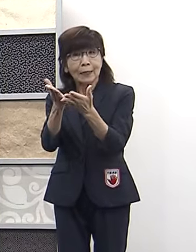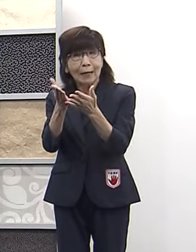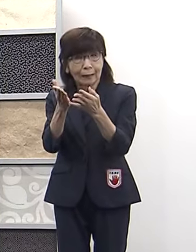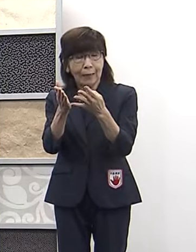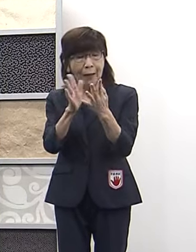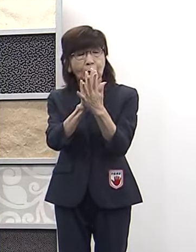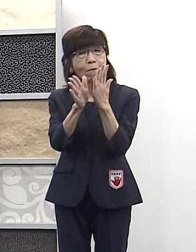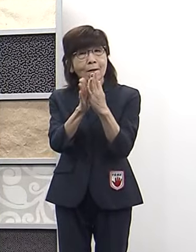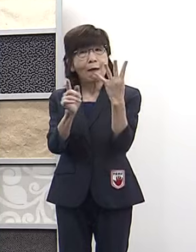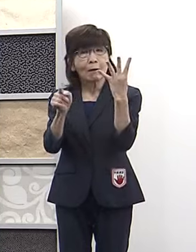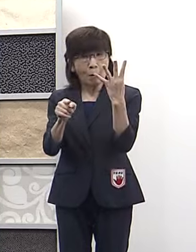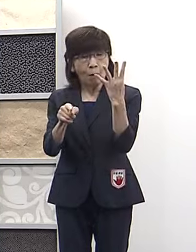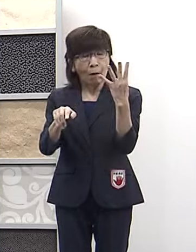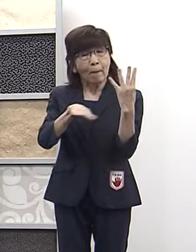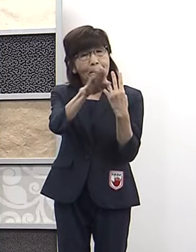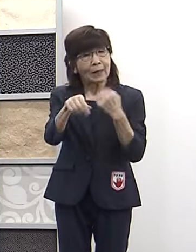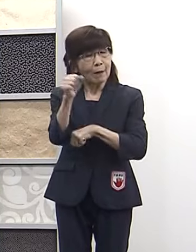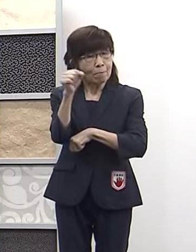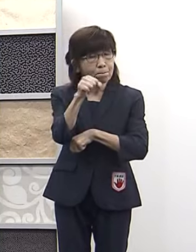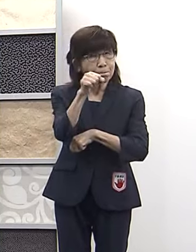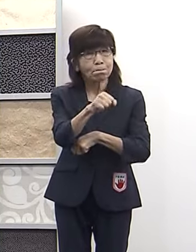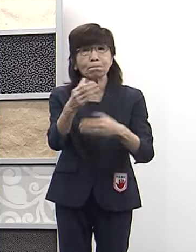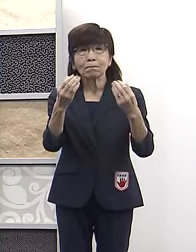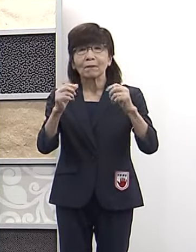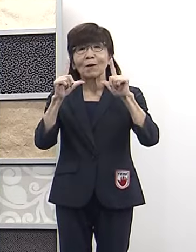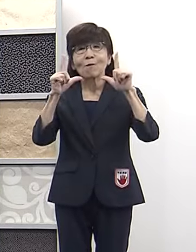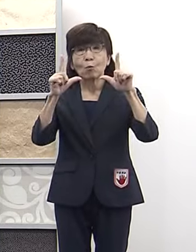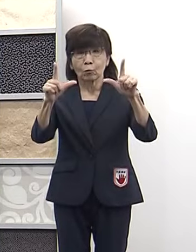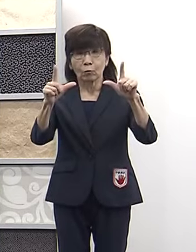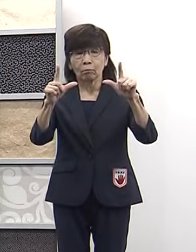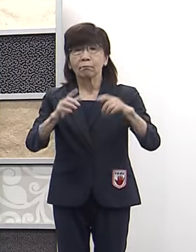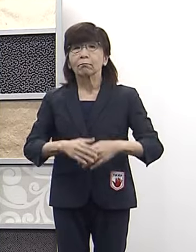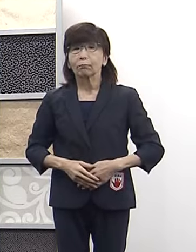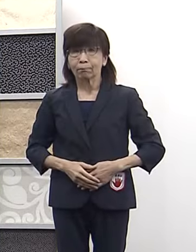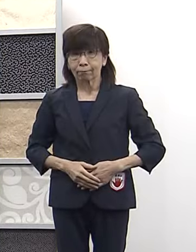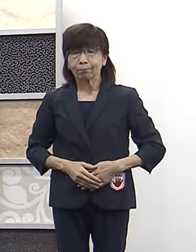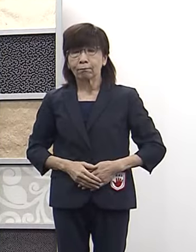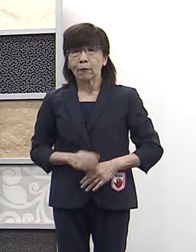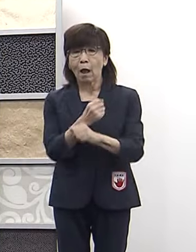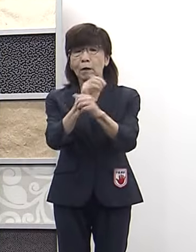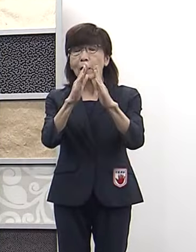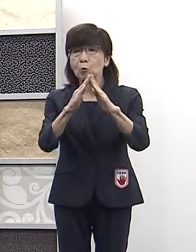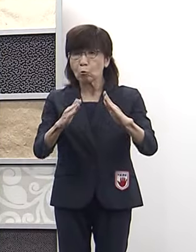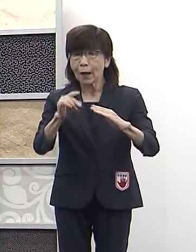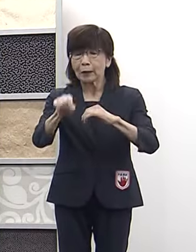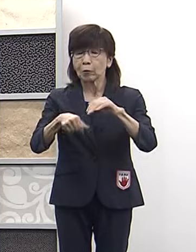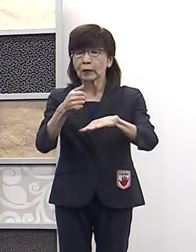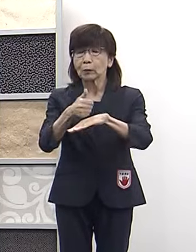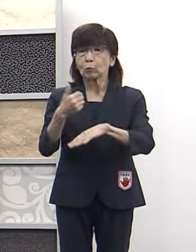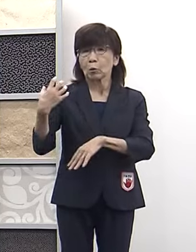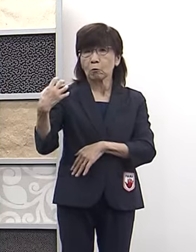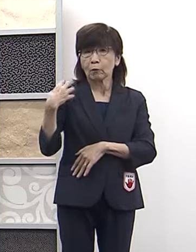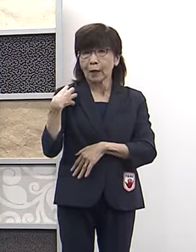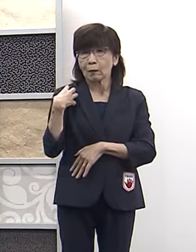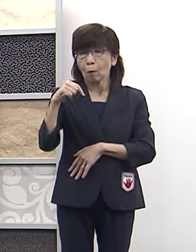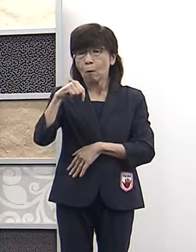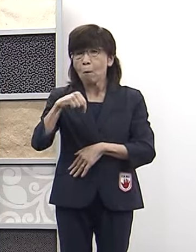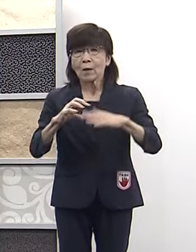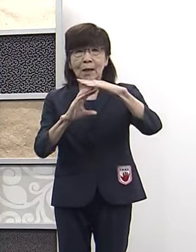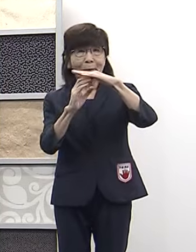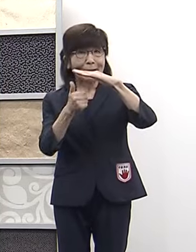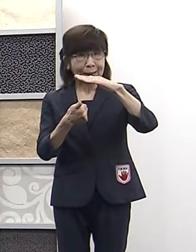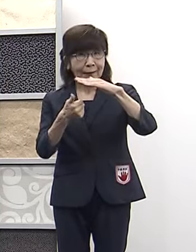ご報告申し上げます。今後本県がこの研究会の事務局となりまして、国への要望活動を行うとともに、速